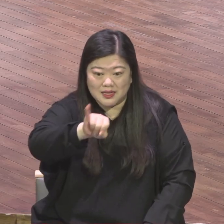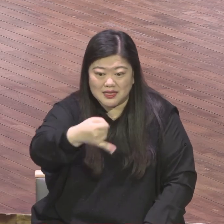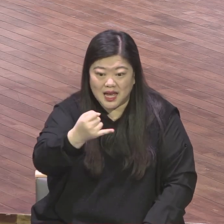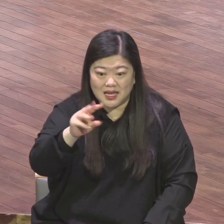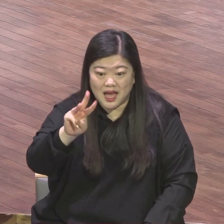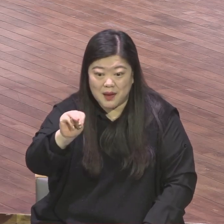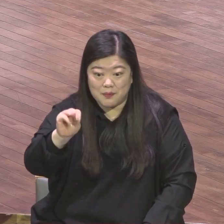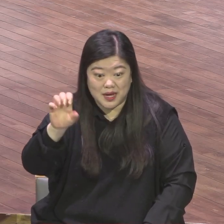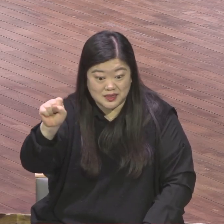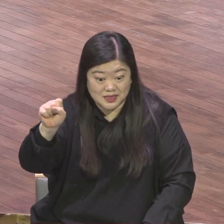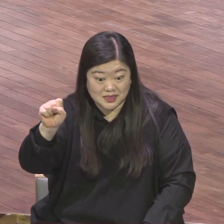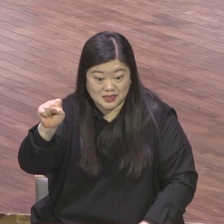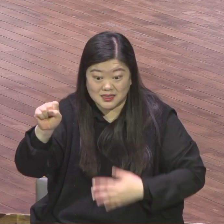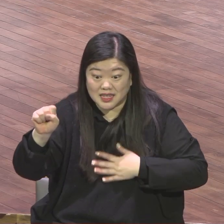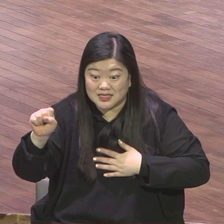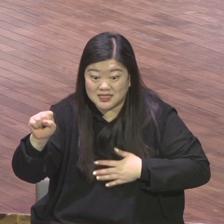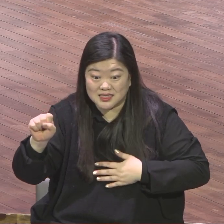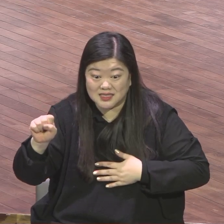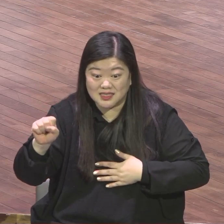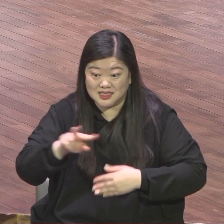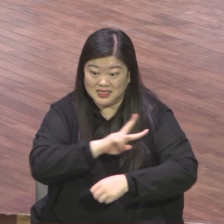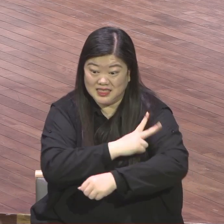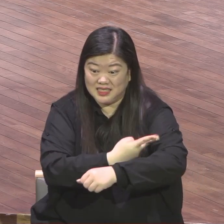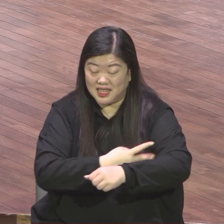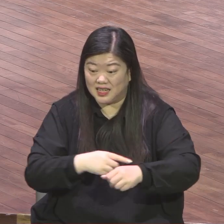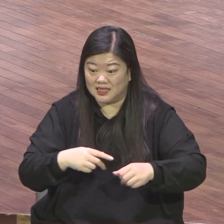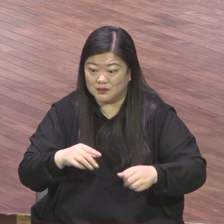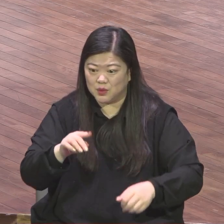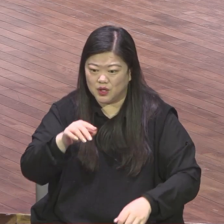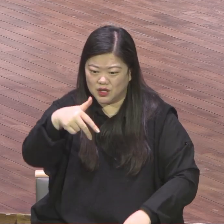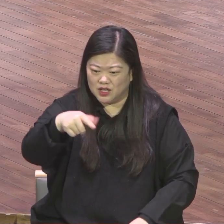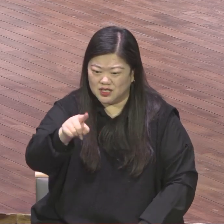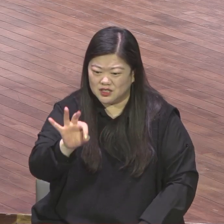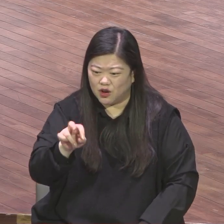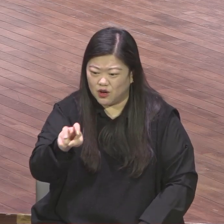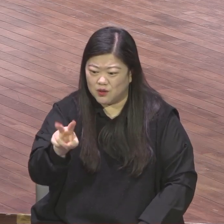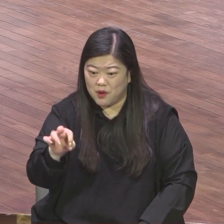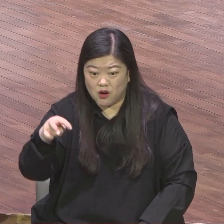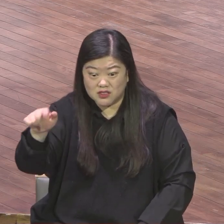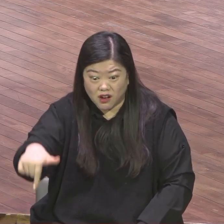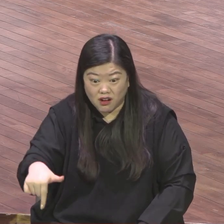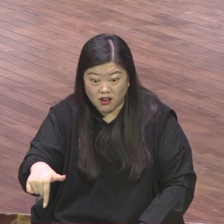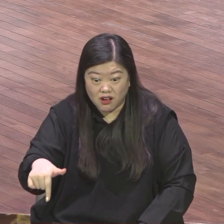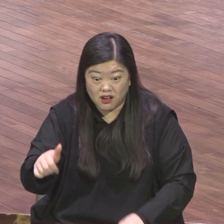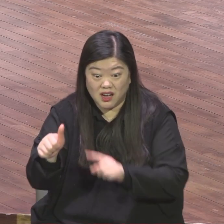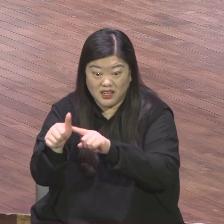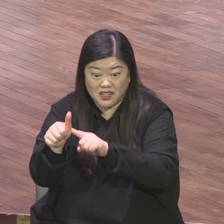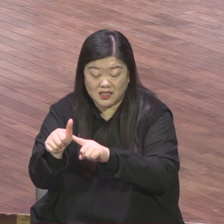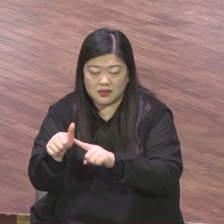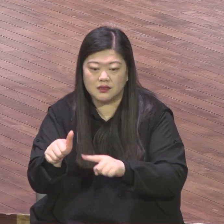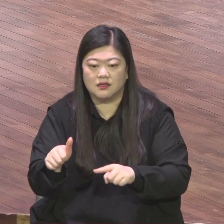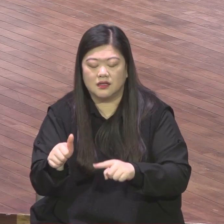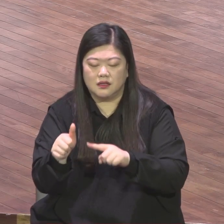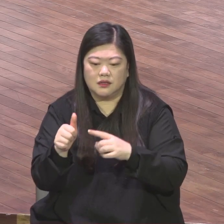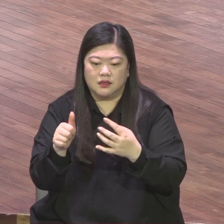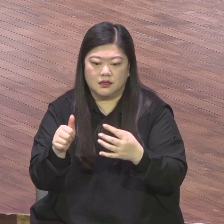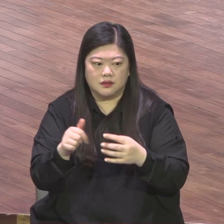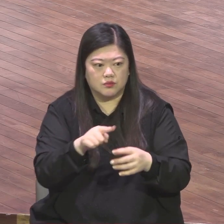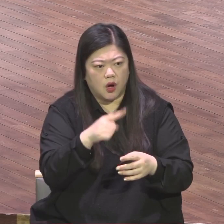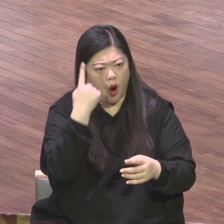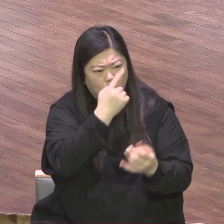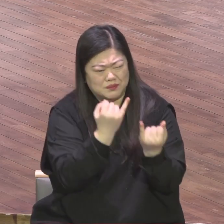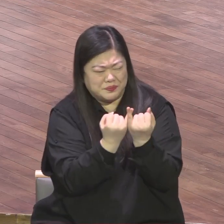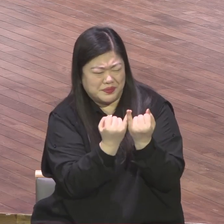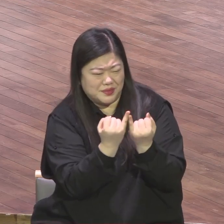고대 엘리트들이 싹 다 잡고 그것도 최고 이쁜 미인들 다 잡혀버렸어. 신격과